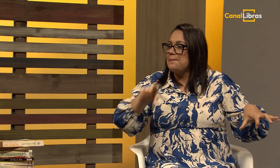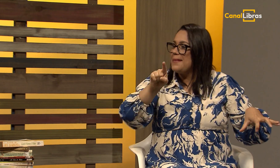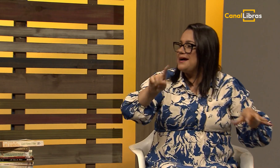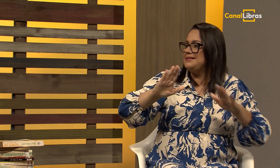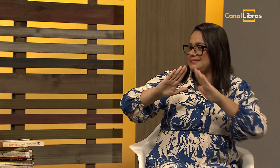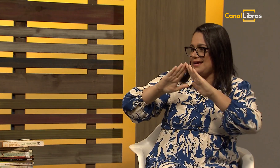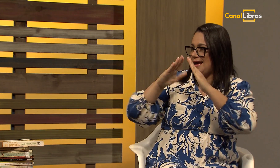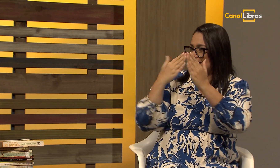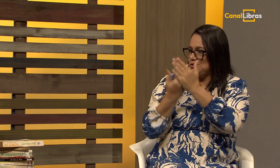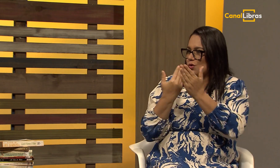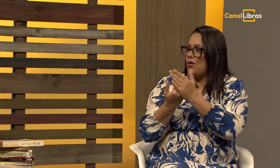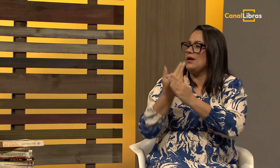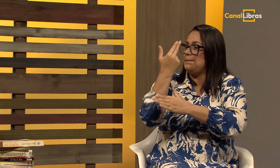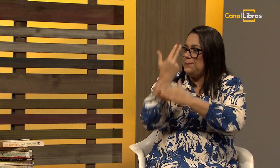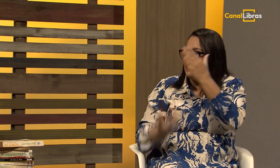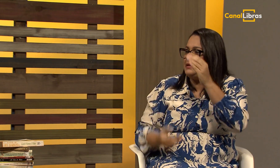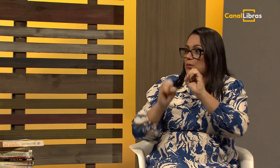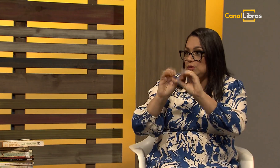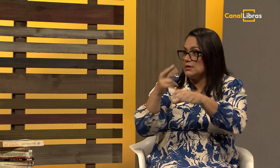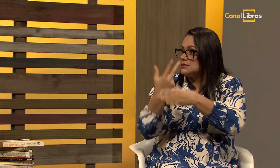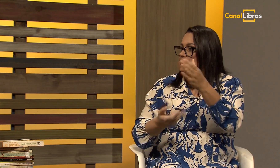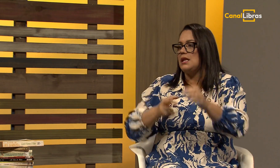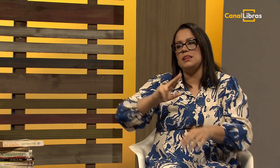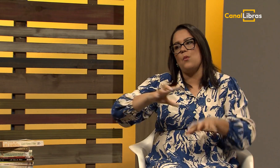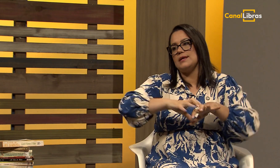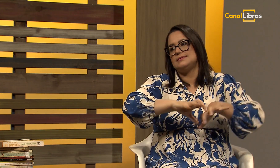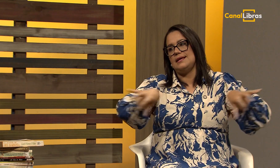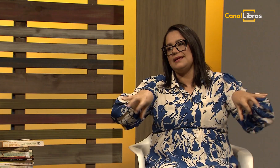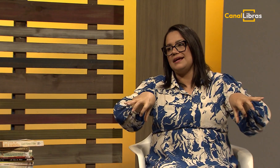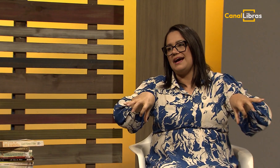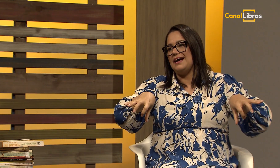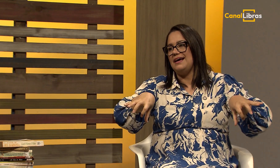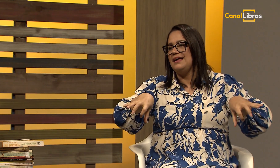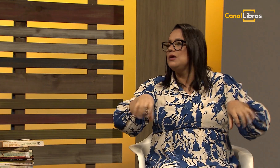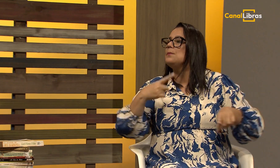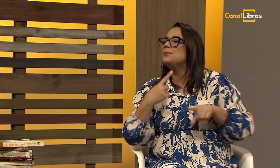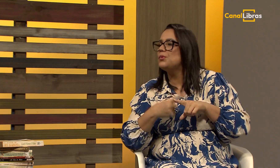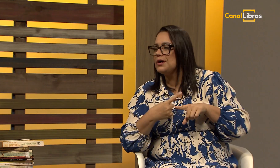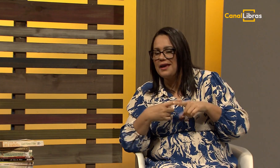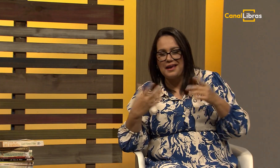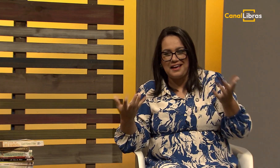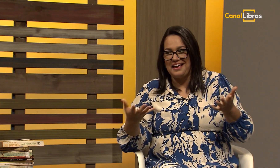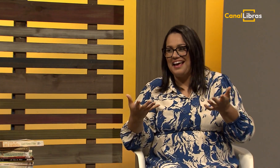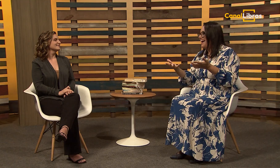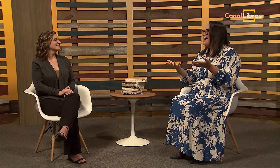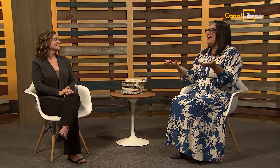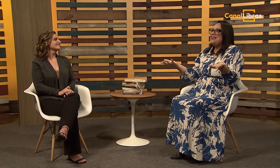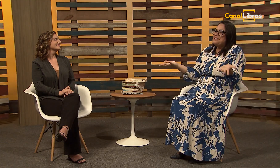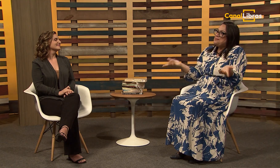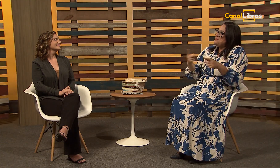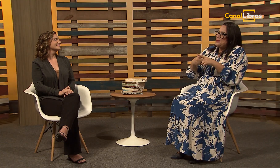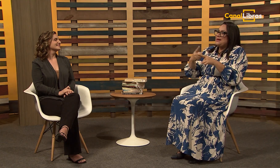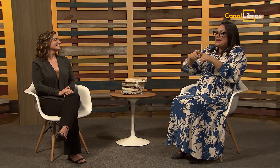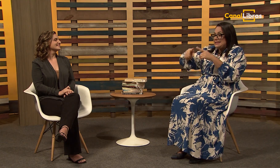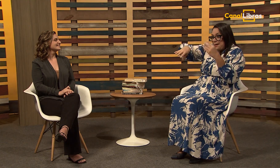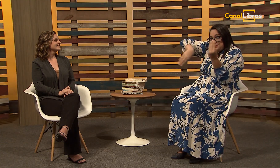caminho, e sem o receio de seu filho sofrer segregações. Essa segregação não acontece dentro da modalidade da educação